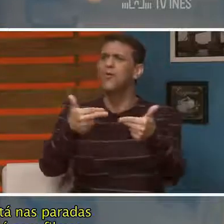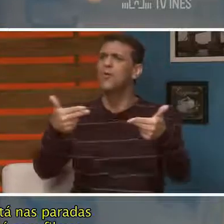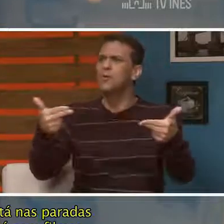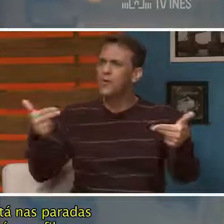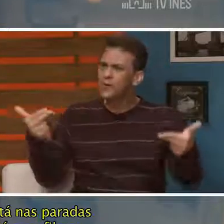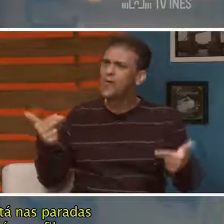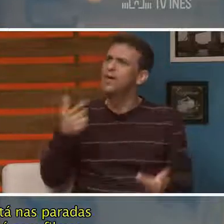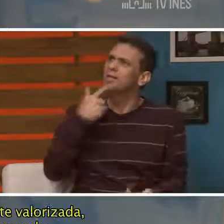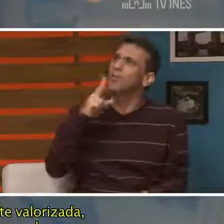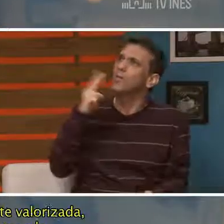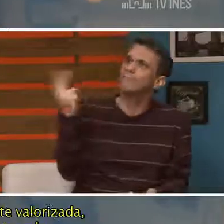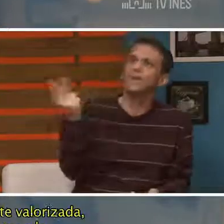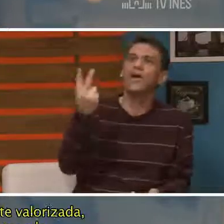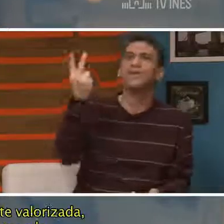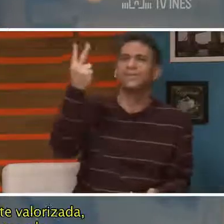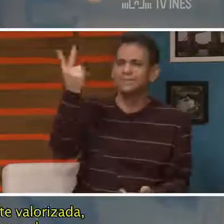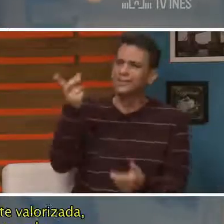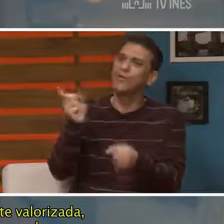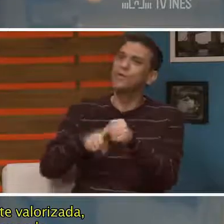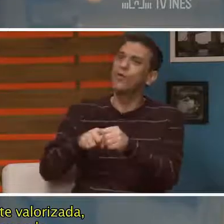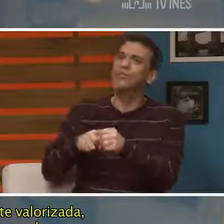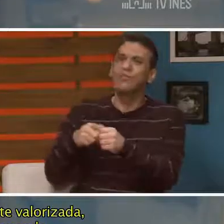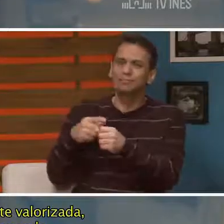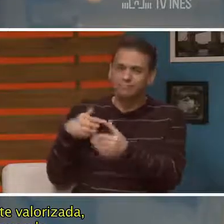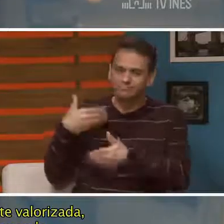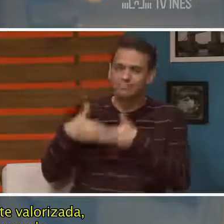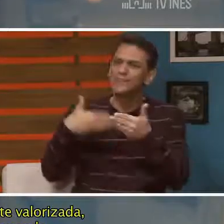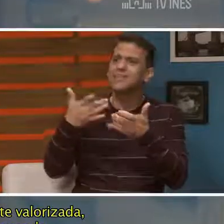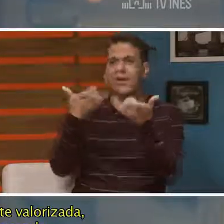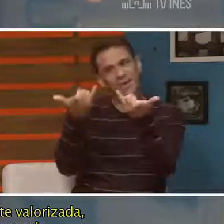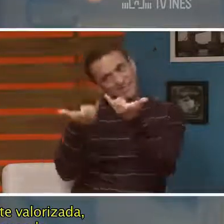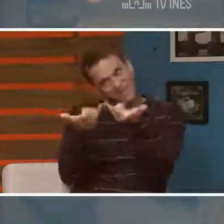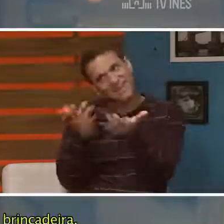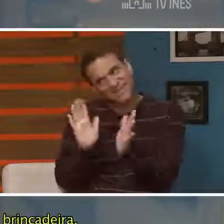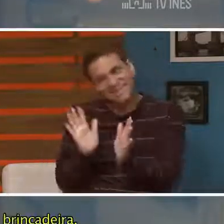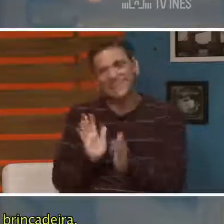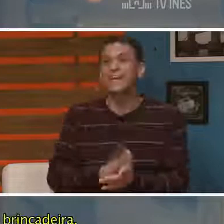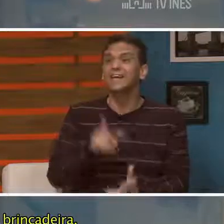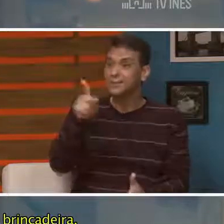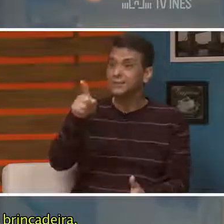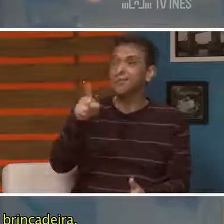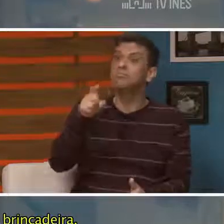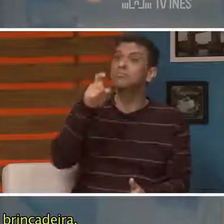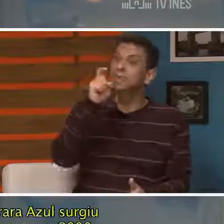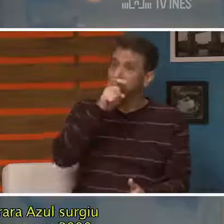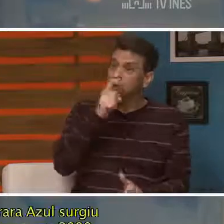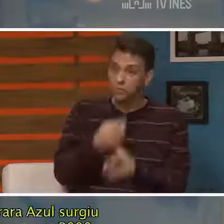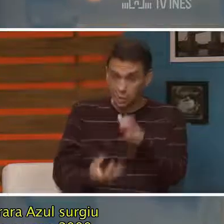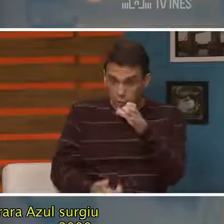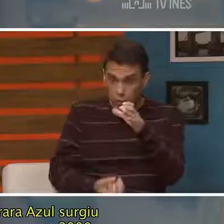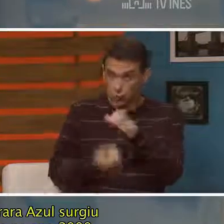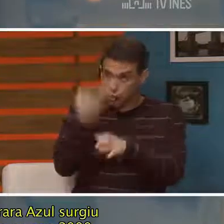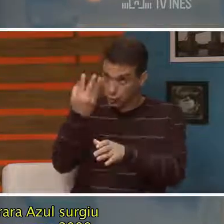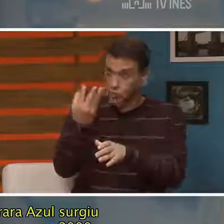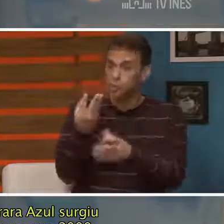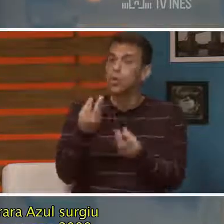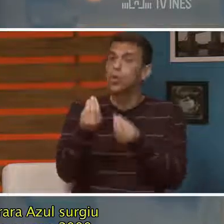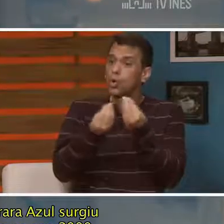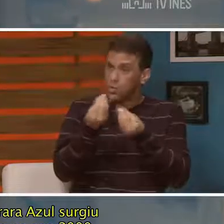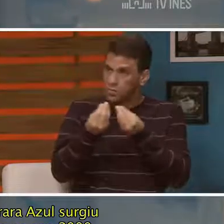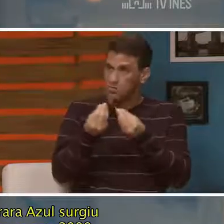com filmes, e, enfim, bastante valorizada, está retomando, né? Então é uma brincadeira. Mas, enfim, a arara